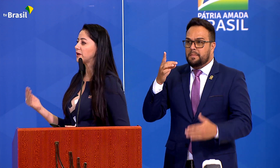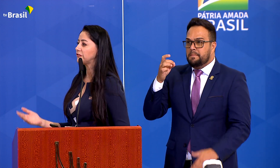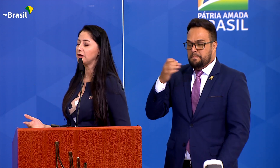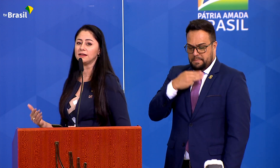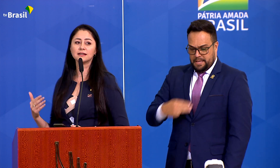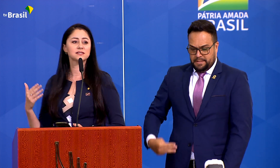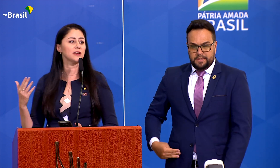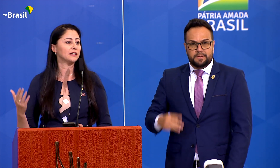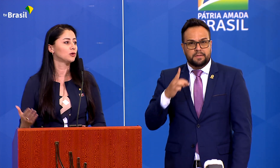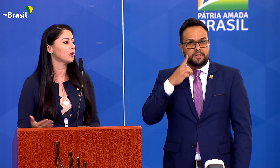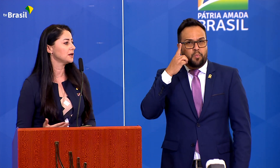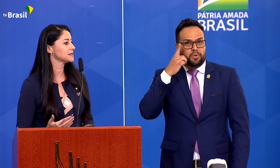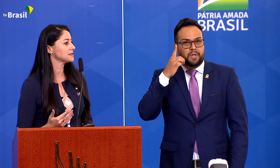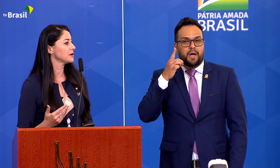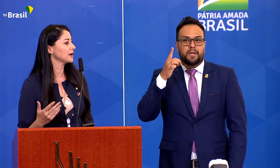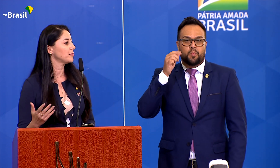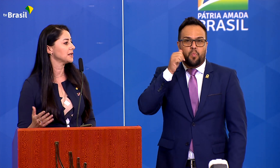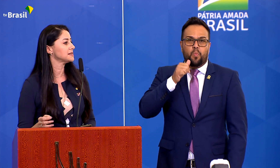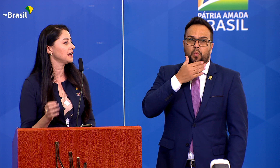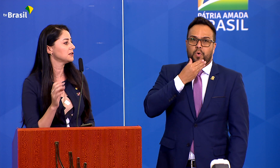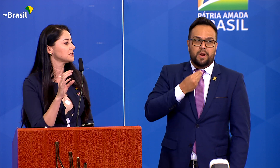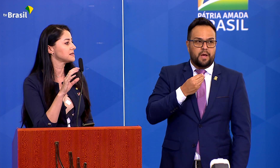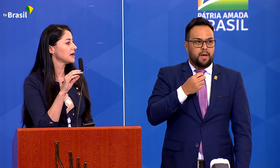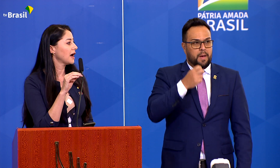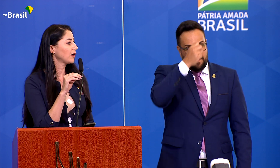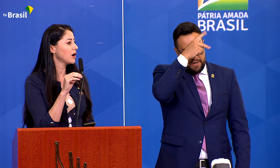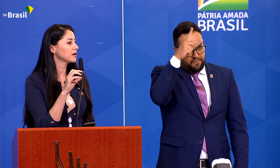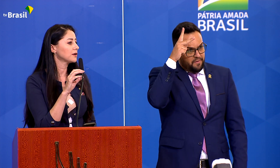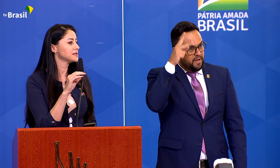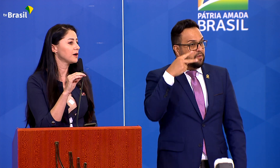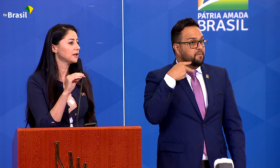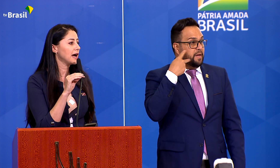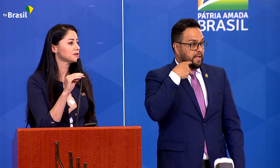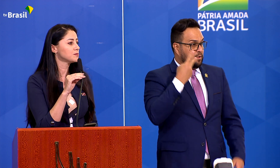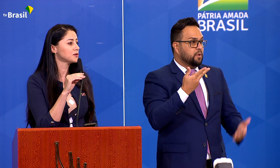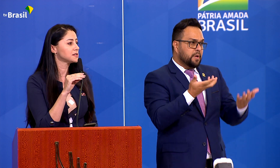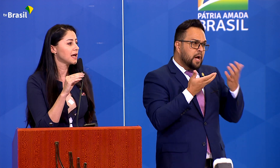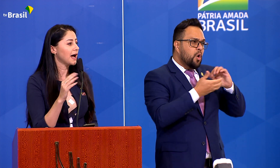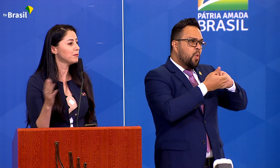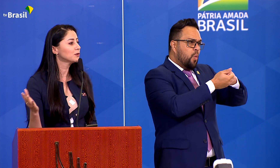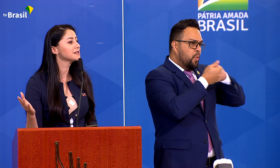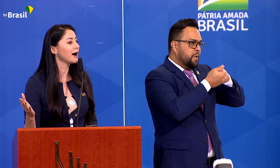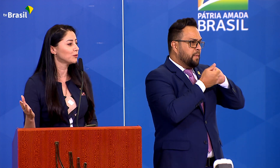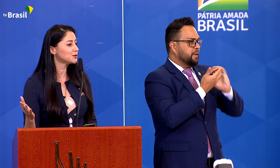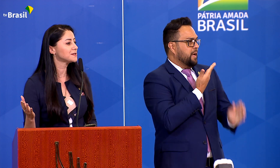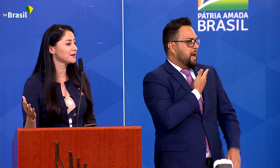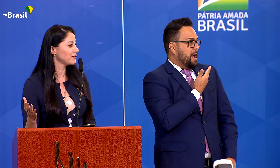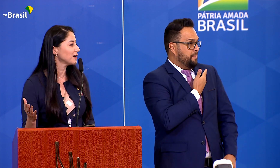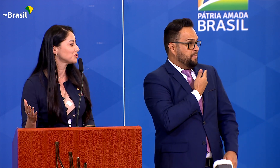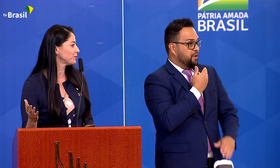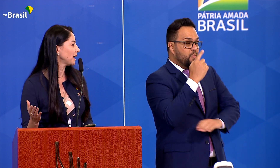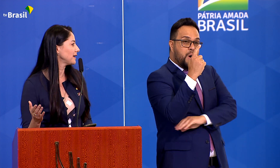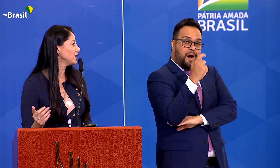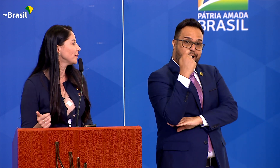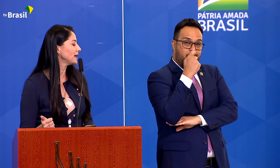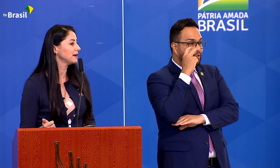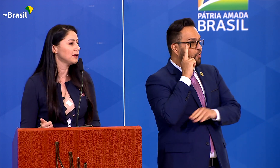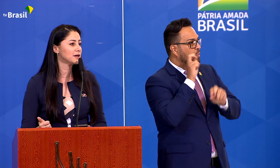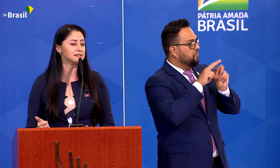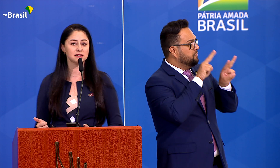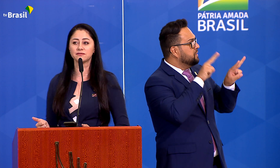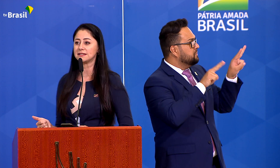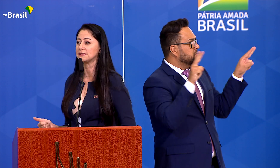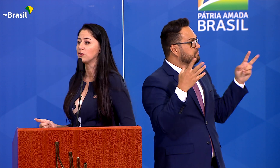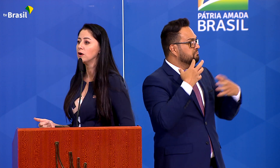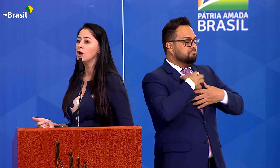prefeitos prefeitas vereadores que estão aqui presentes a qual quero saudar os meus amigos gaúchos que vejo por aqui